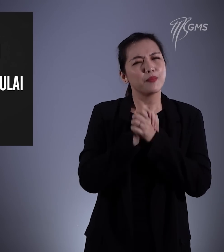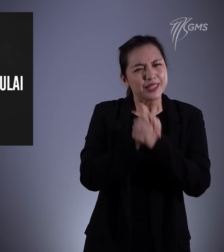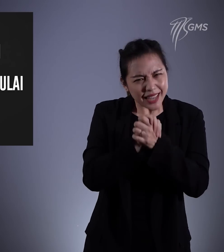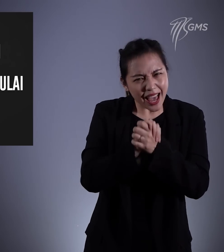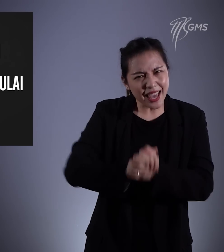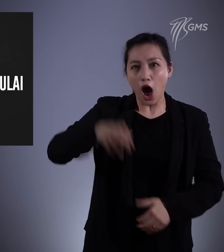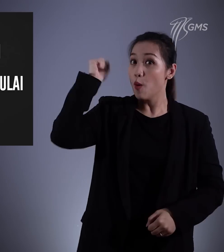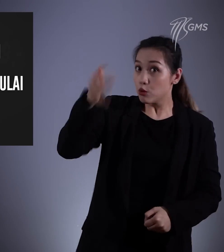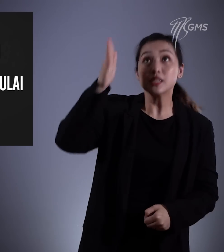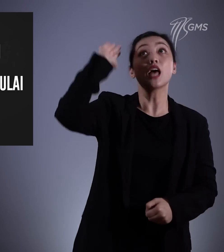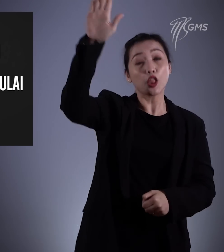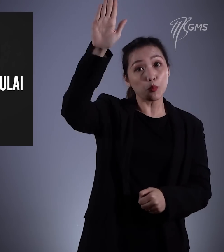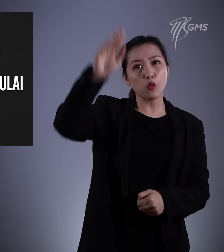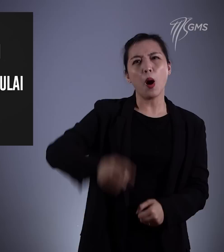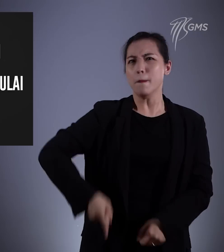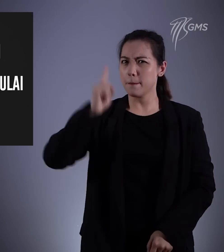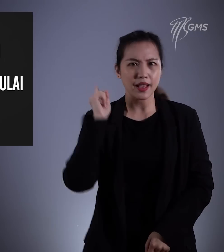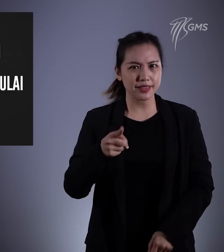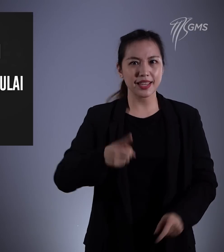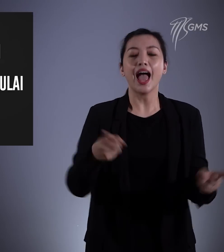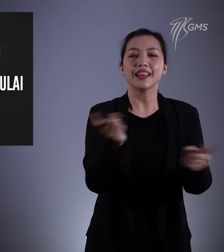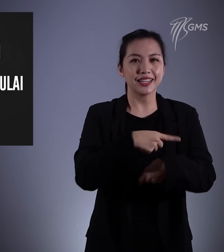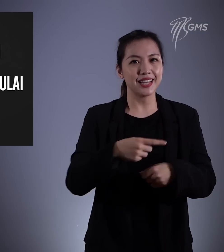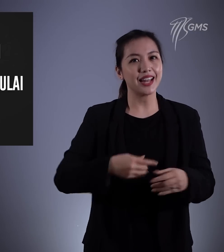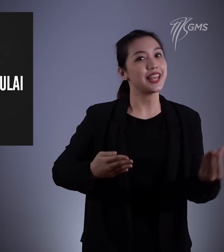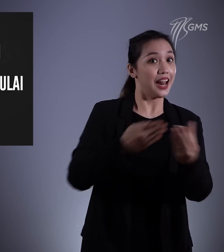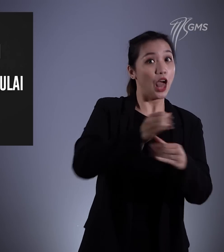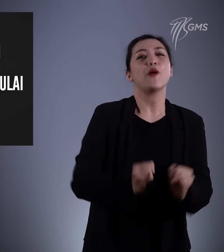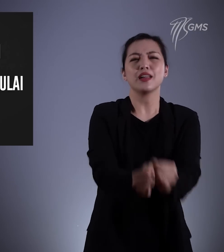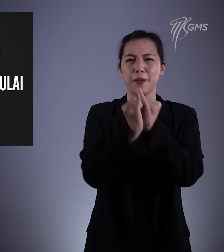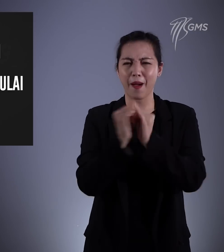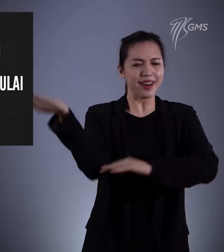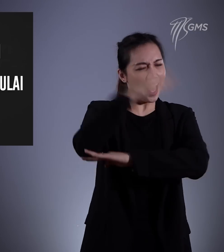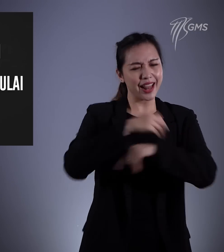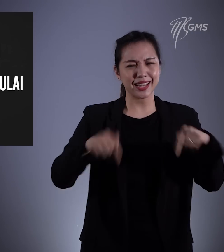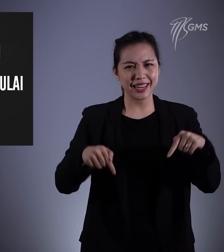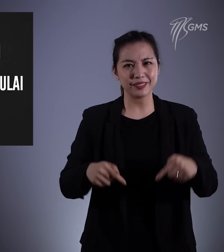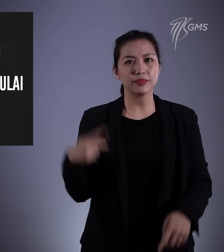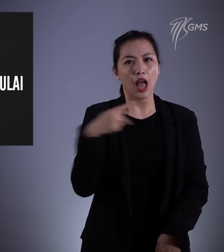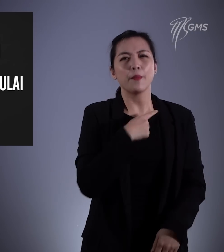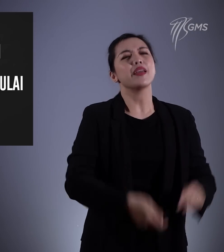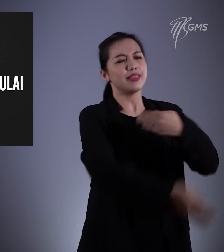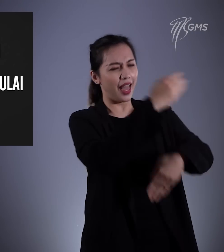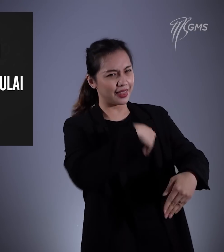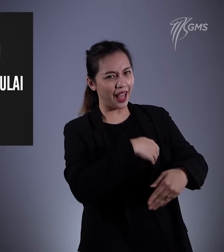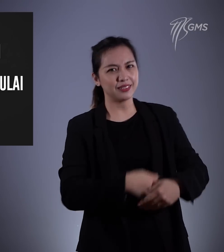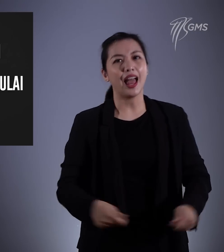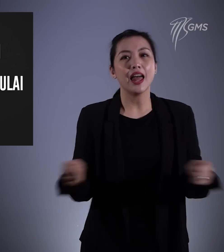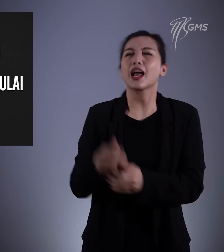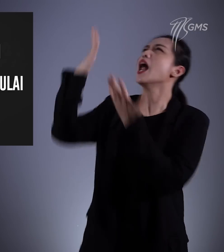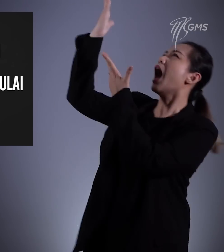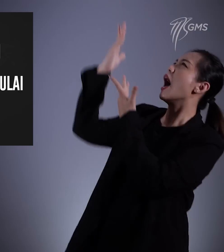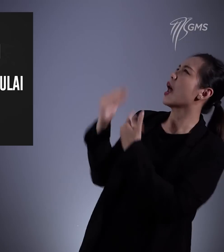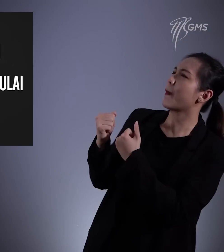mujizat dan mujizat-Mu akan terjadi lewat ibadah hari ini. Kami datang dengan ekspektasi dan kami